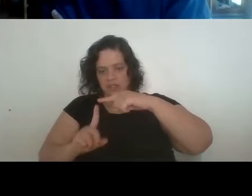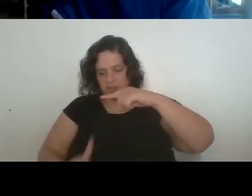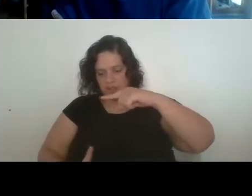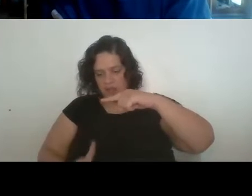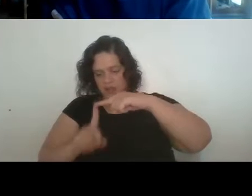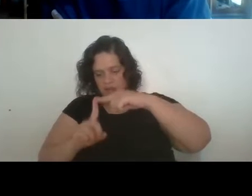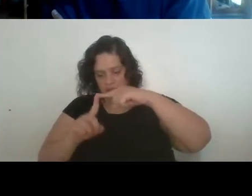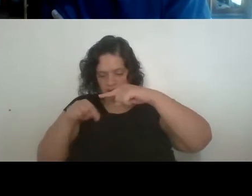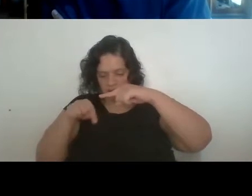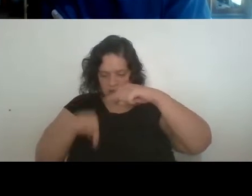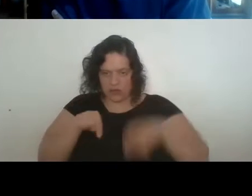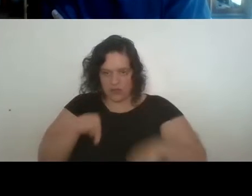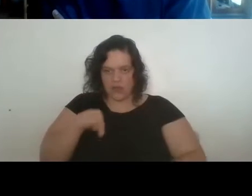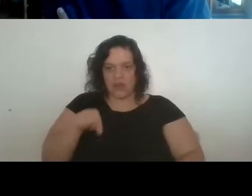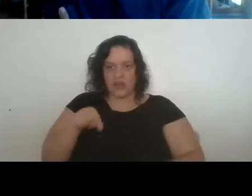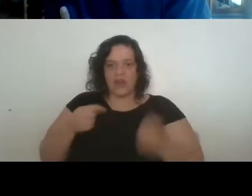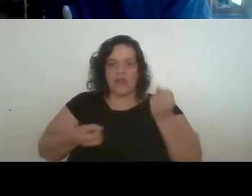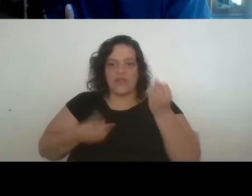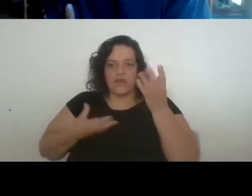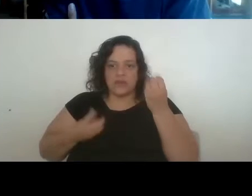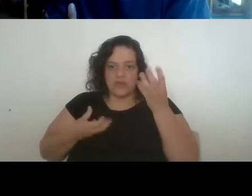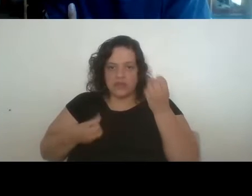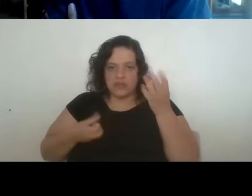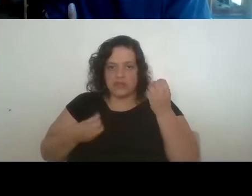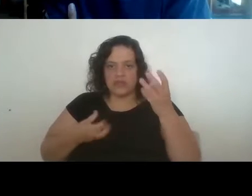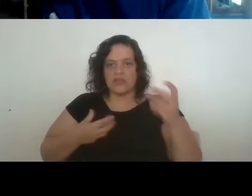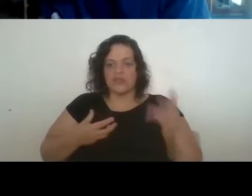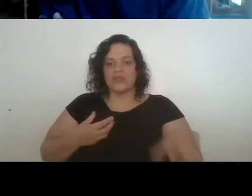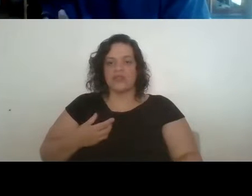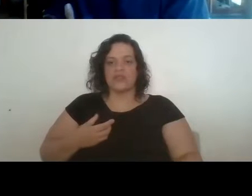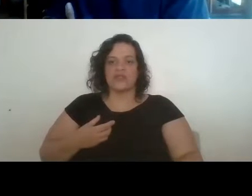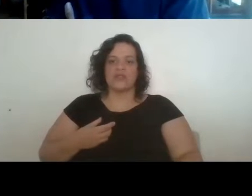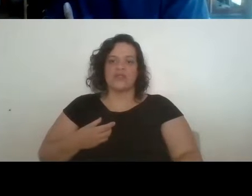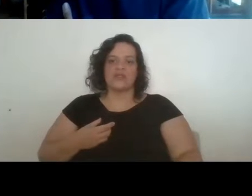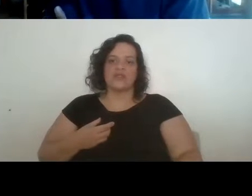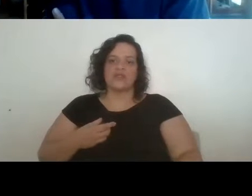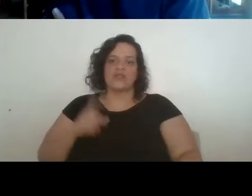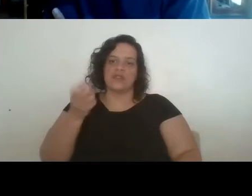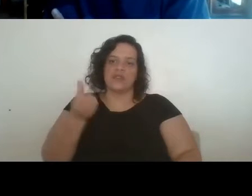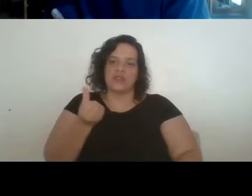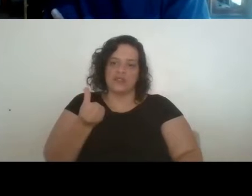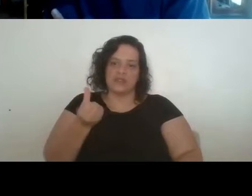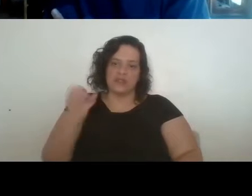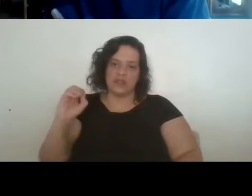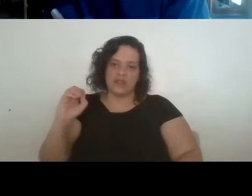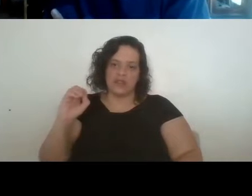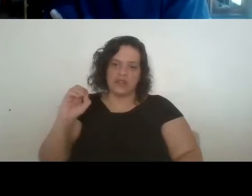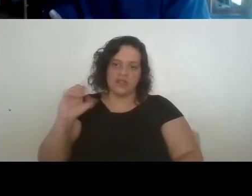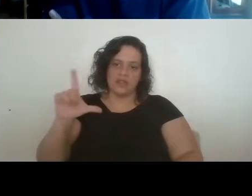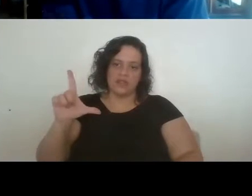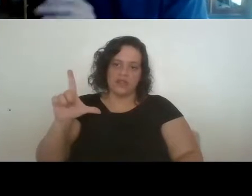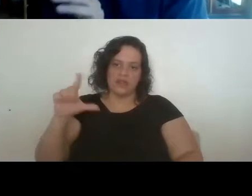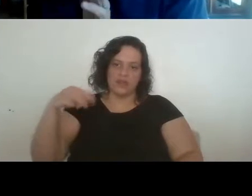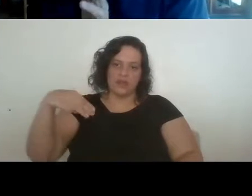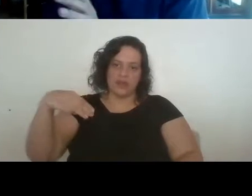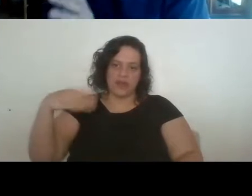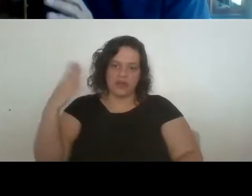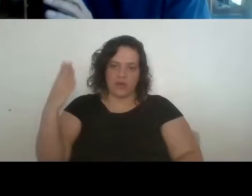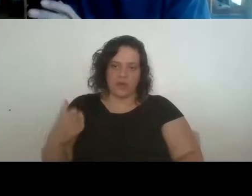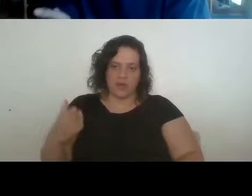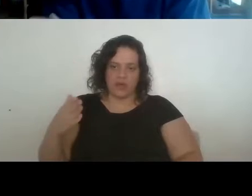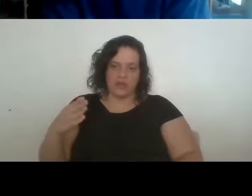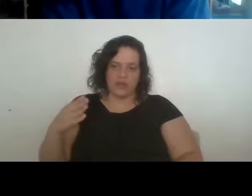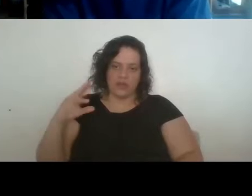desce. A gente vai ver que ele está indicando um coeficiente de infiltração de 60 litros por metro quadrado por dia. Tá? Esse é o